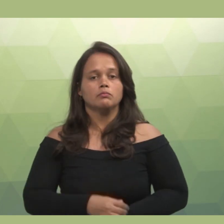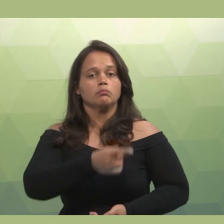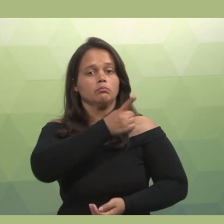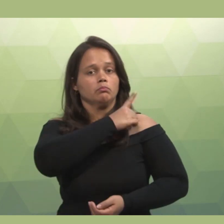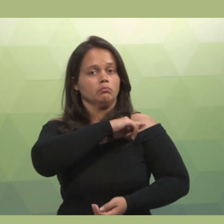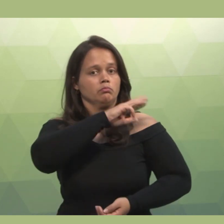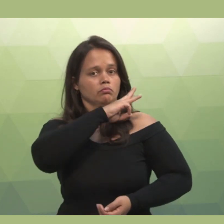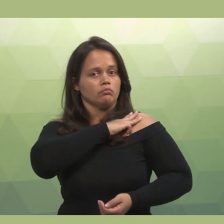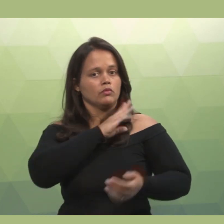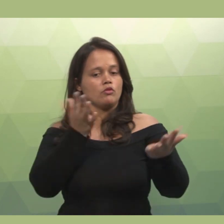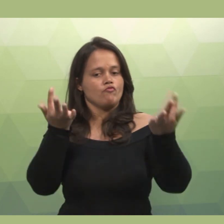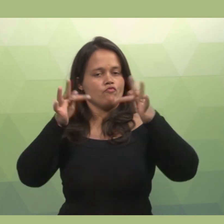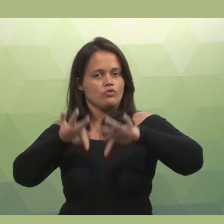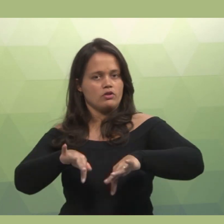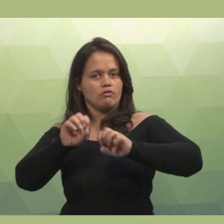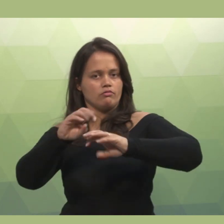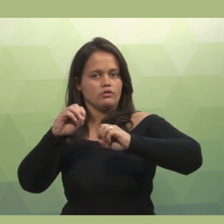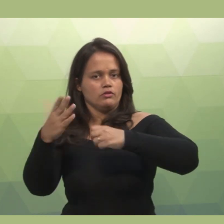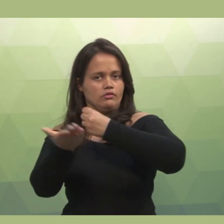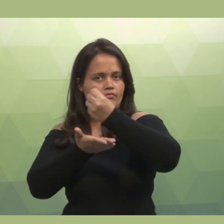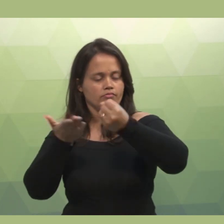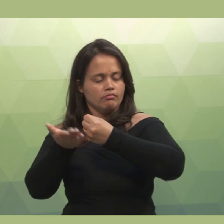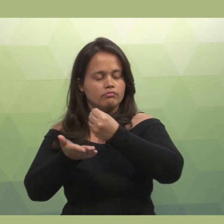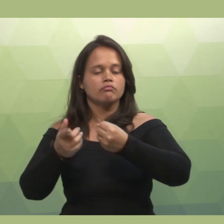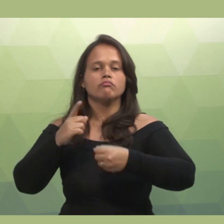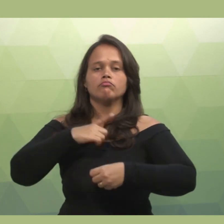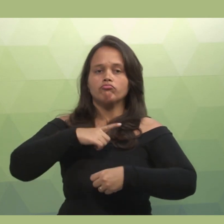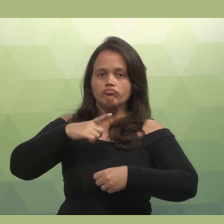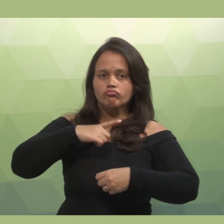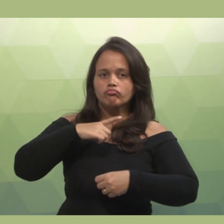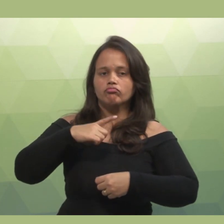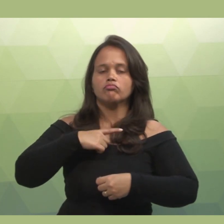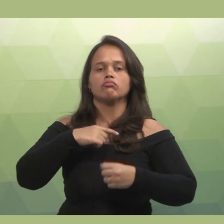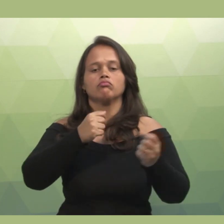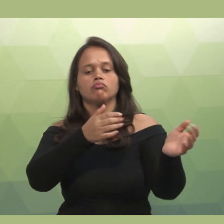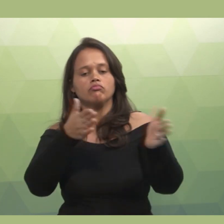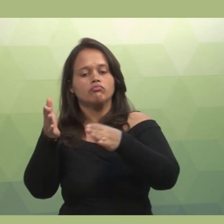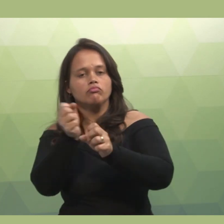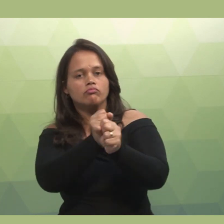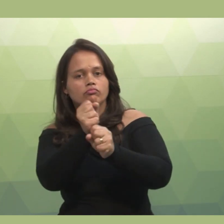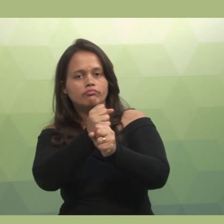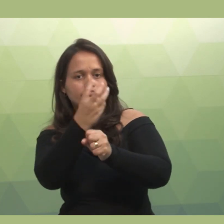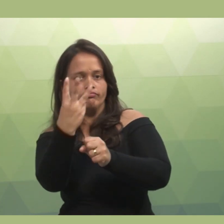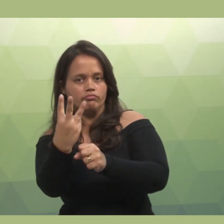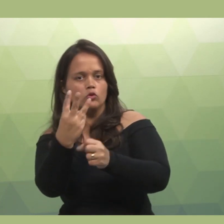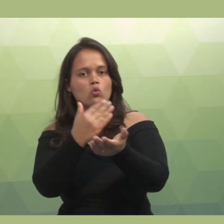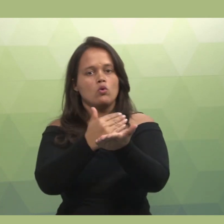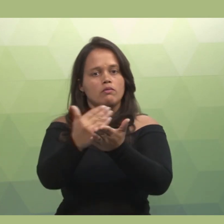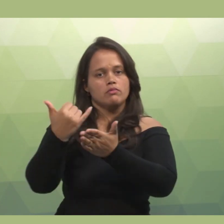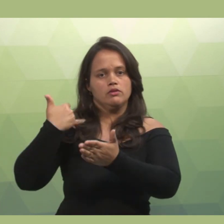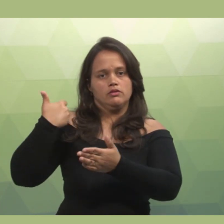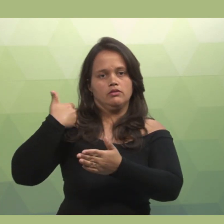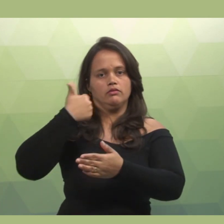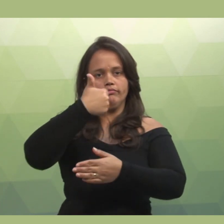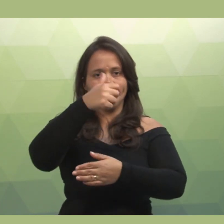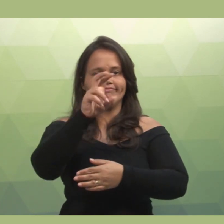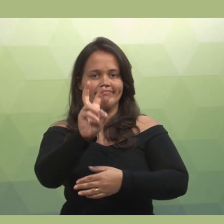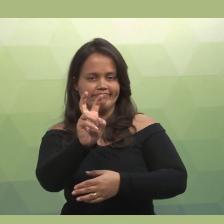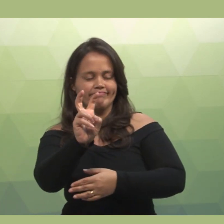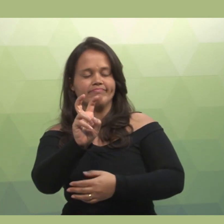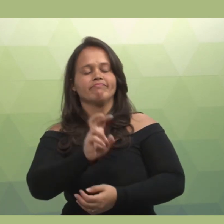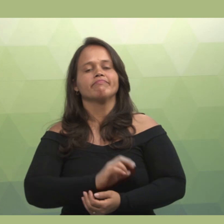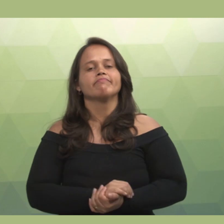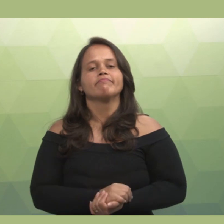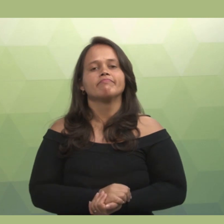final da educação básica, tem a duração mínima de 3 anos, com ingresso a partir dos 15 anos de idade. Conforme